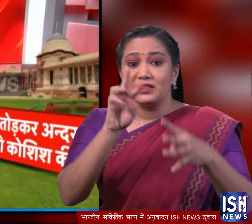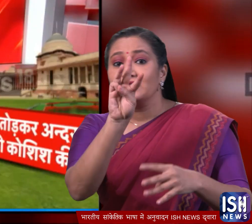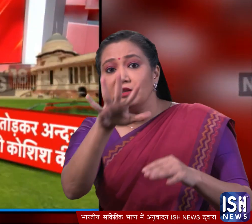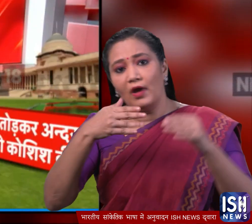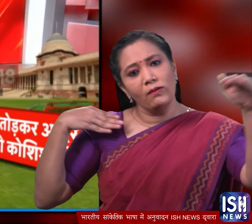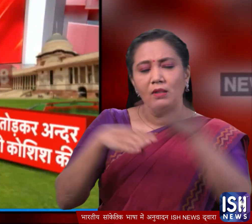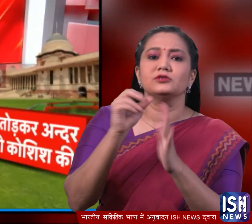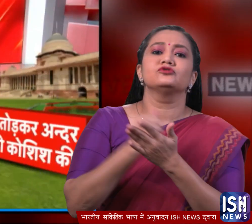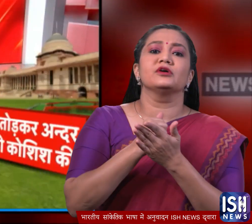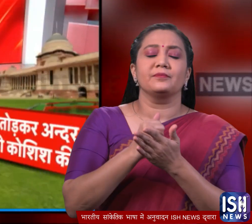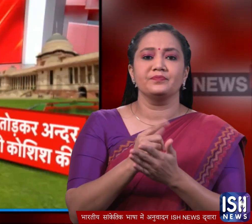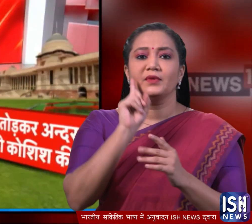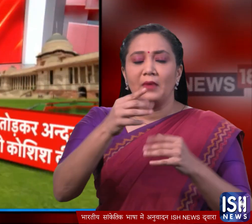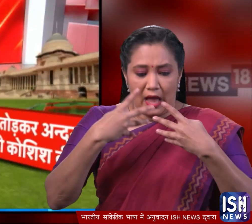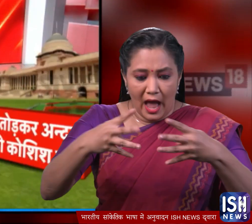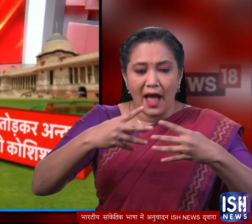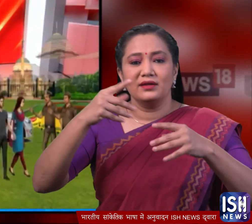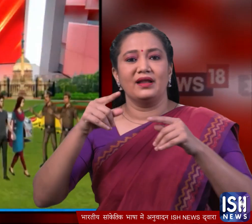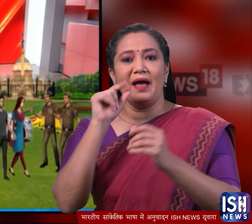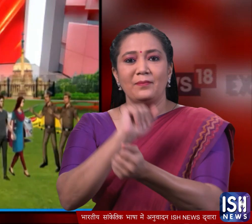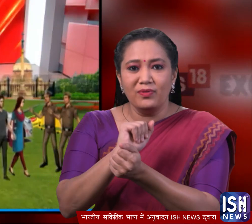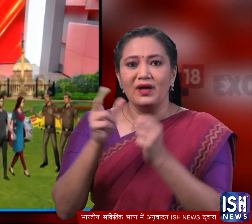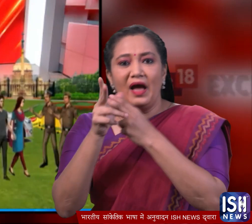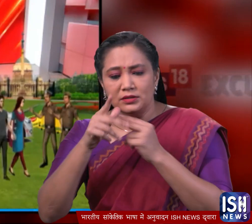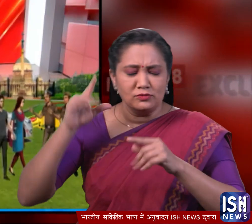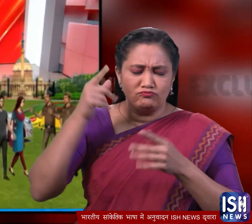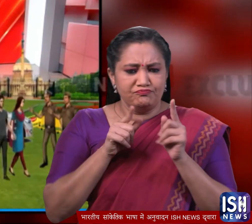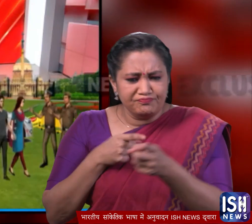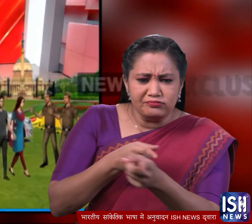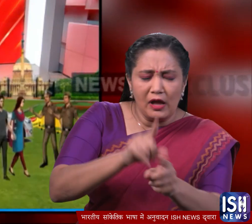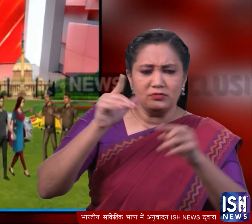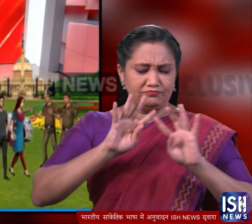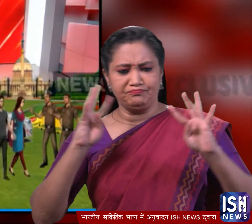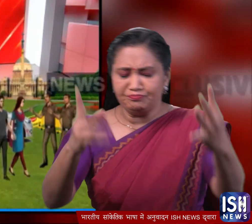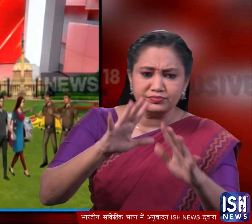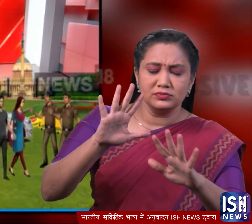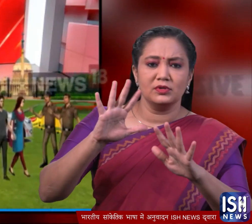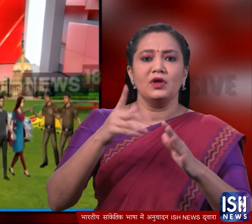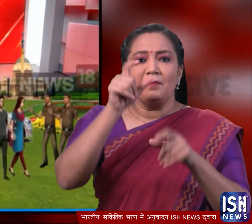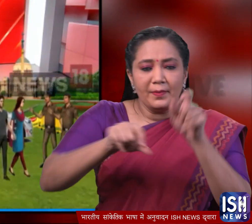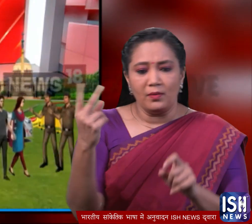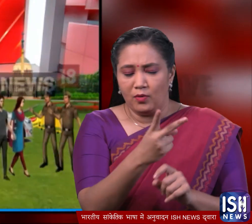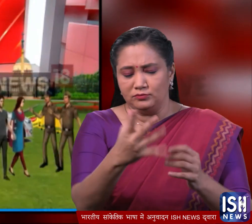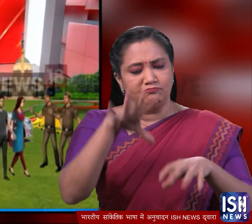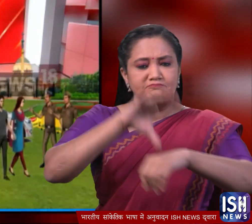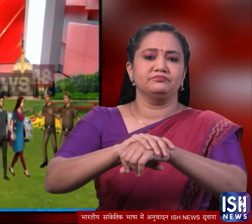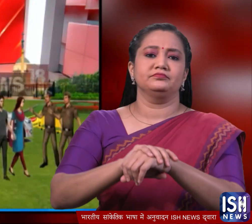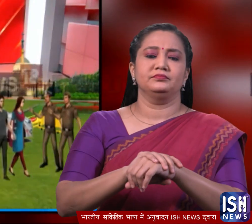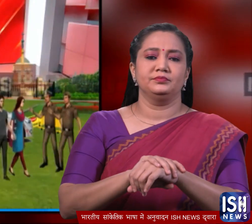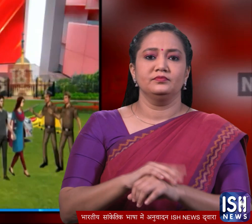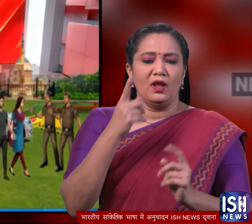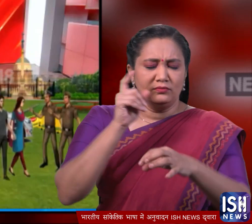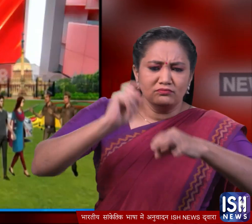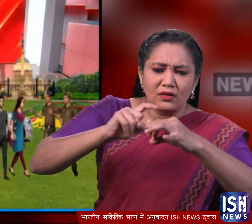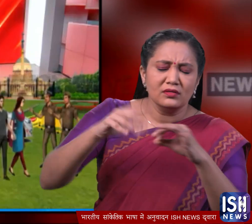35 से अंदर घुसने की कोशिश की, लेकिन गेट पर तैनात सुरक्षा कर्मियों ने पीछा करते हुए कार को घेर लिया और उसमें सवार दोनों लोगों को पकड़